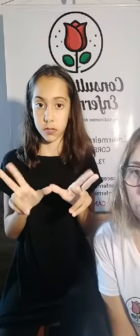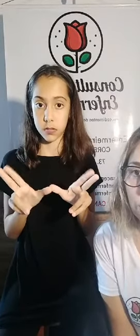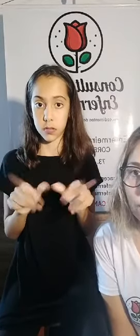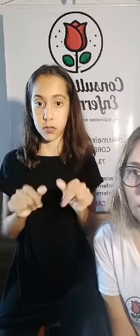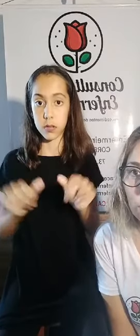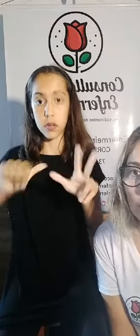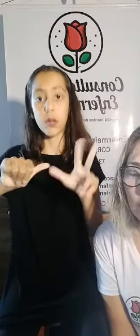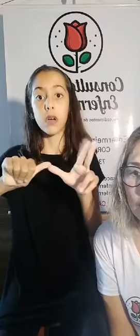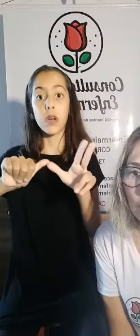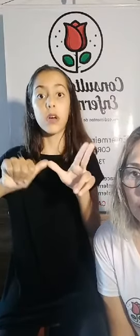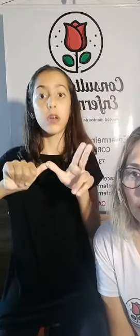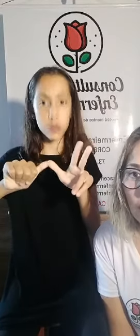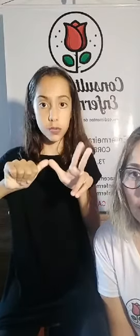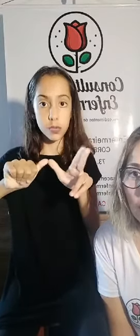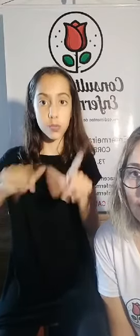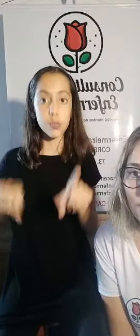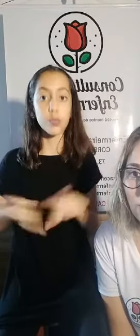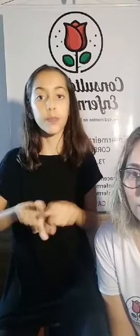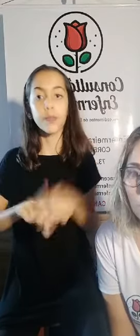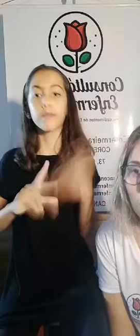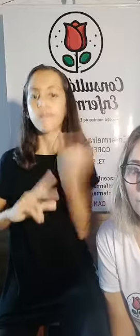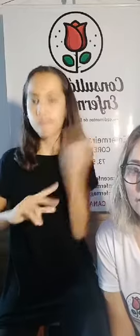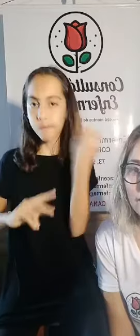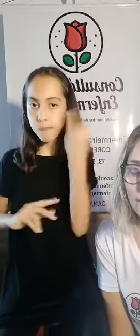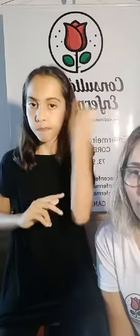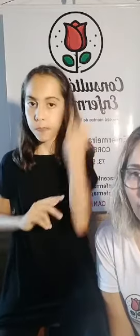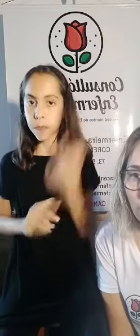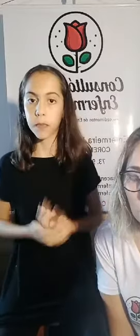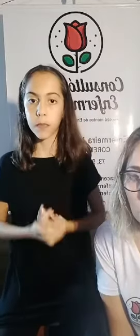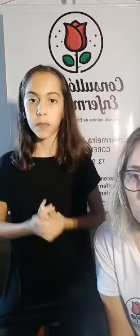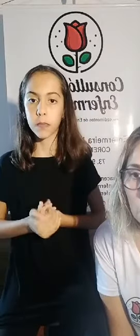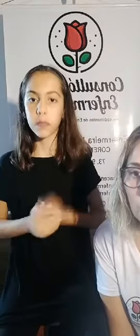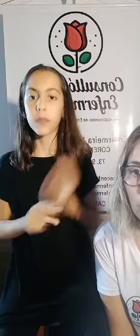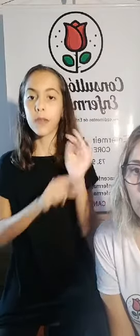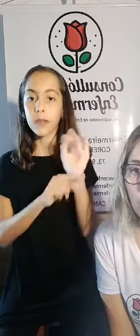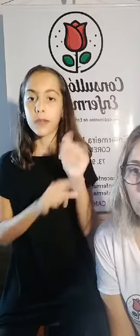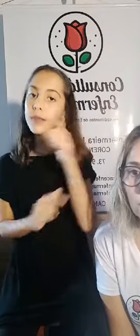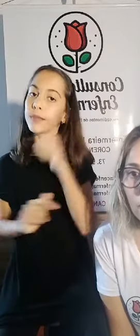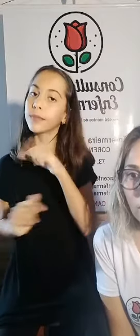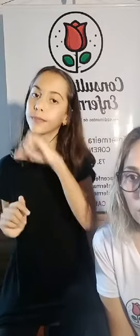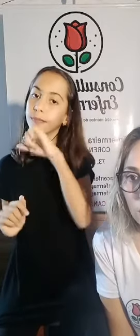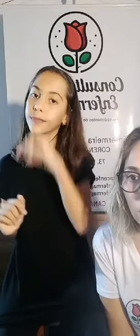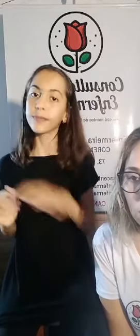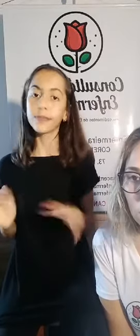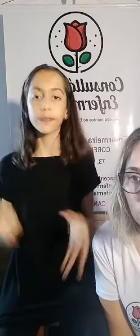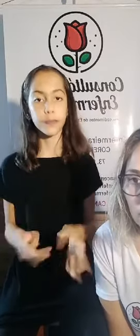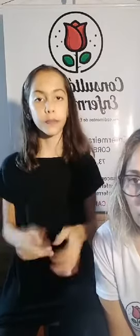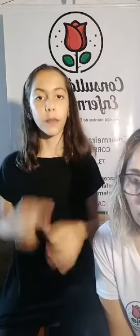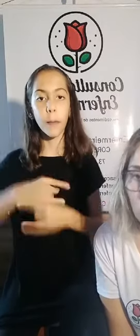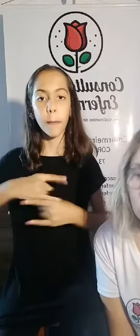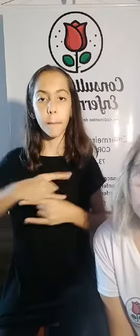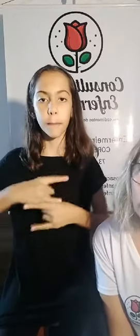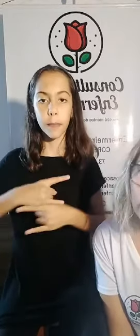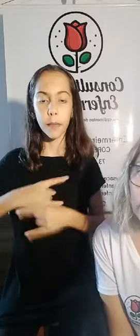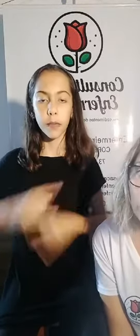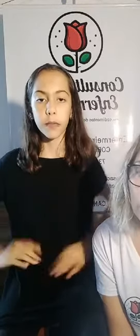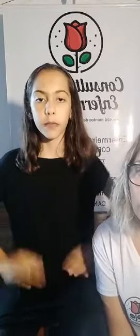minha filha, por estar sempre aqui, né, ajudando a mamãe nessa live. A nossa live de hoje nós